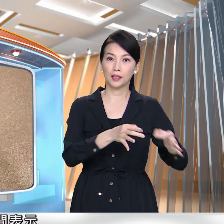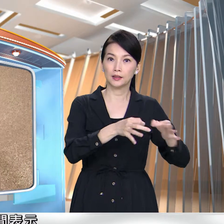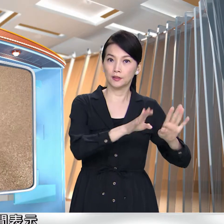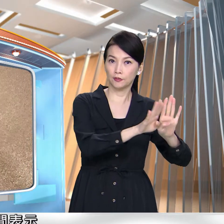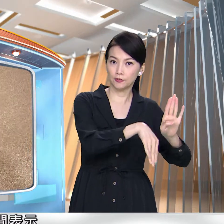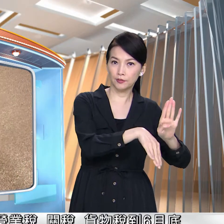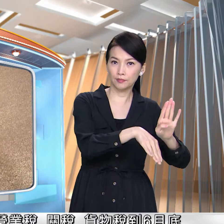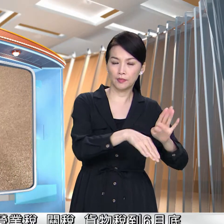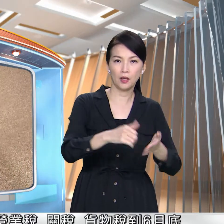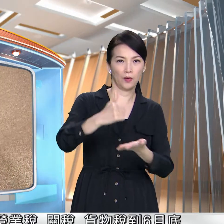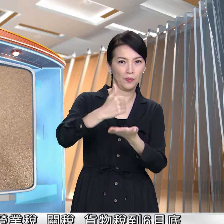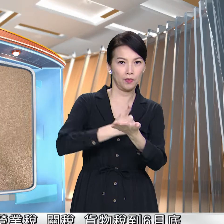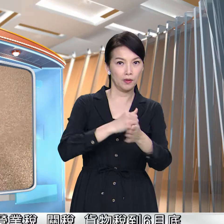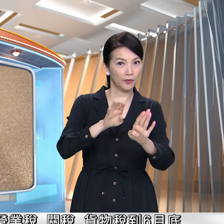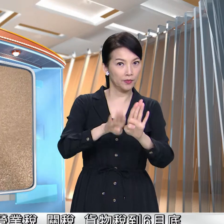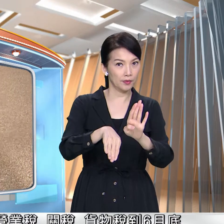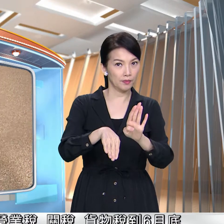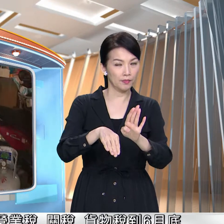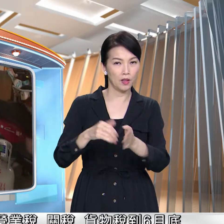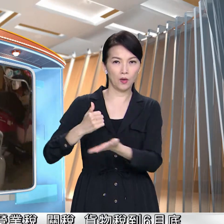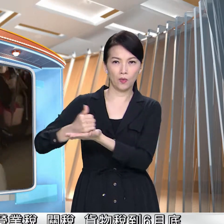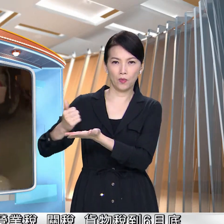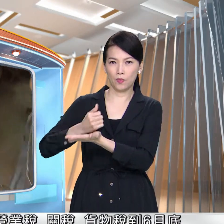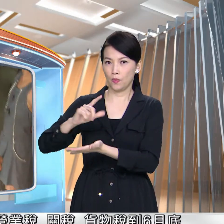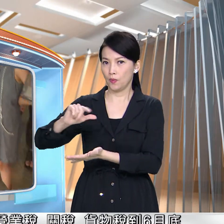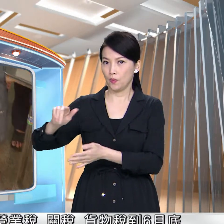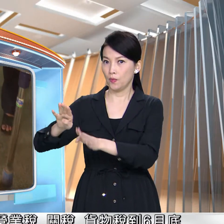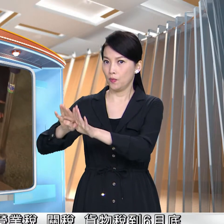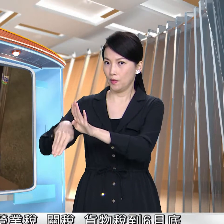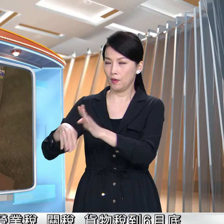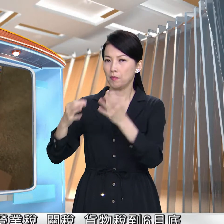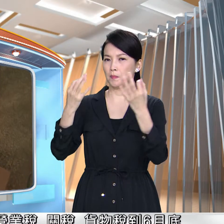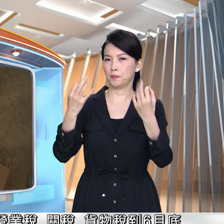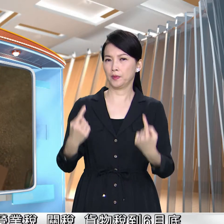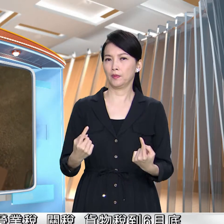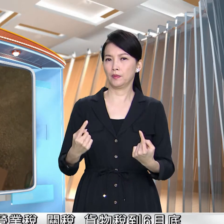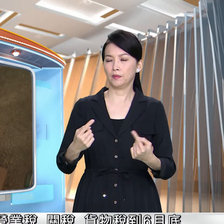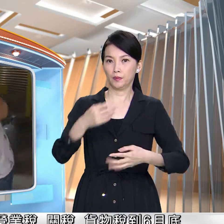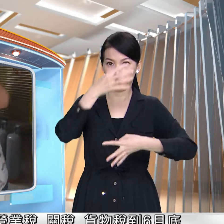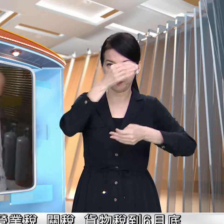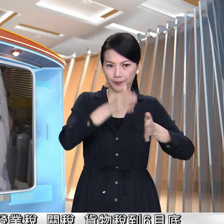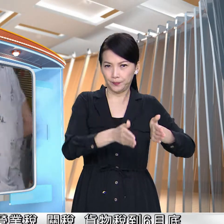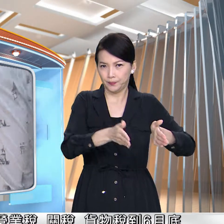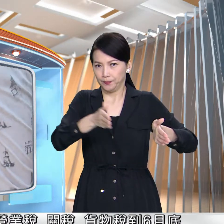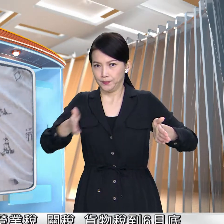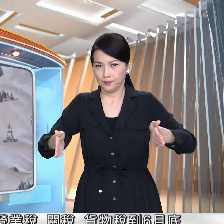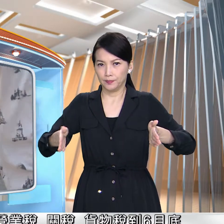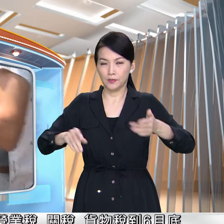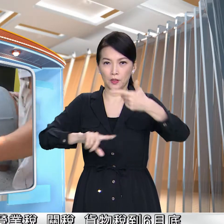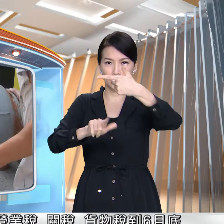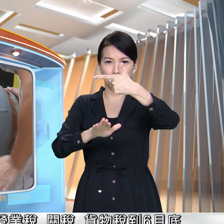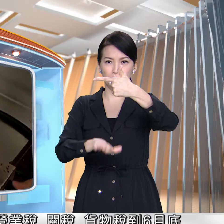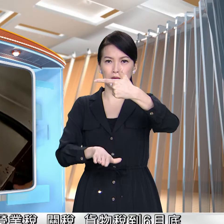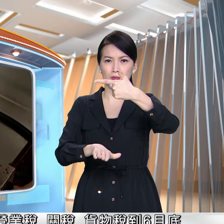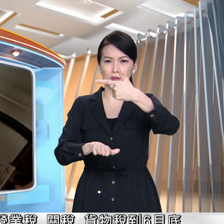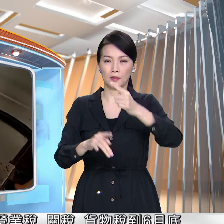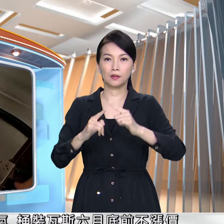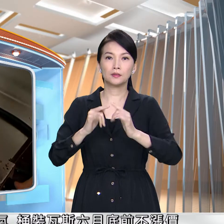再度延長調降營業稅關稅 貨物稅到六月底而民生用的